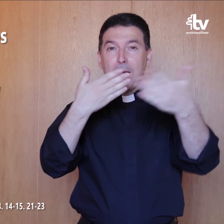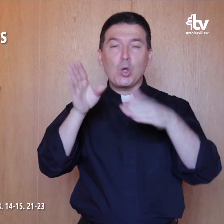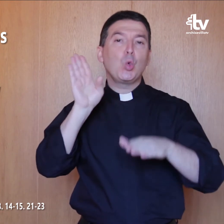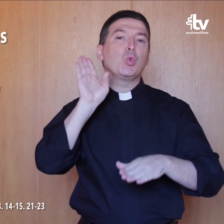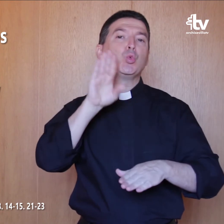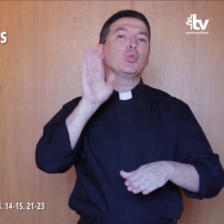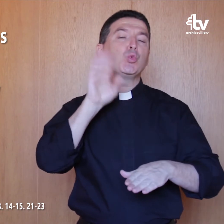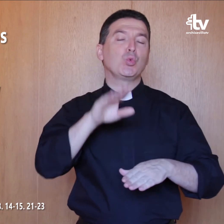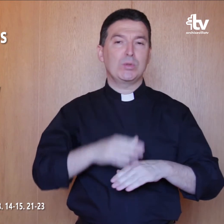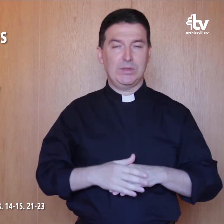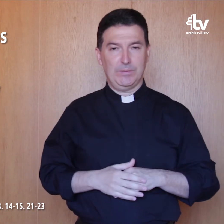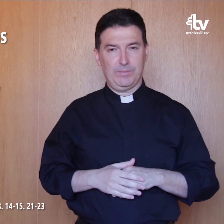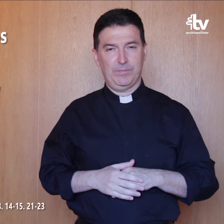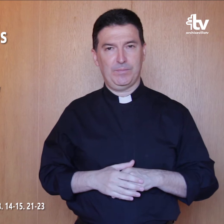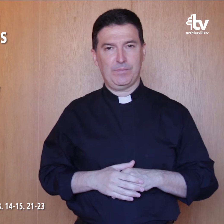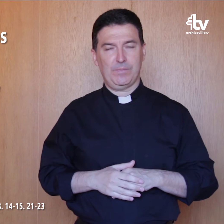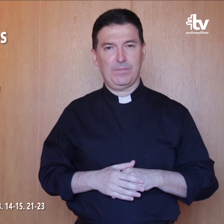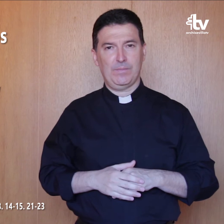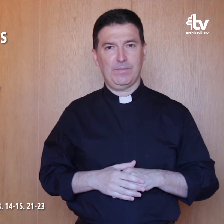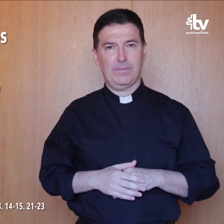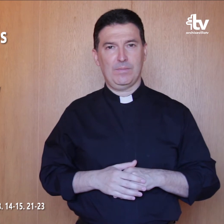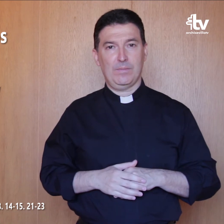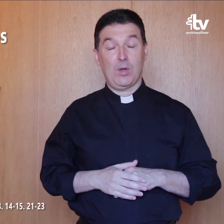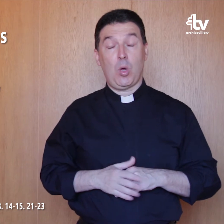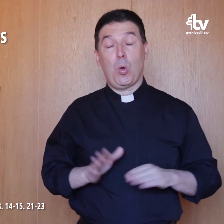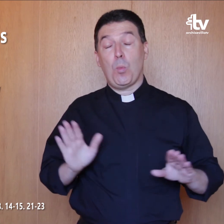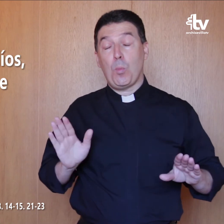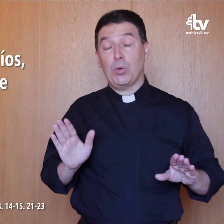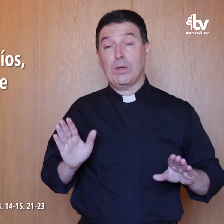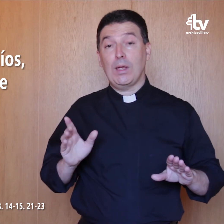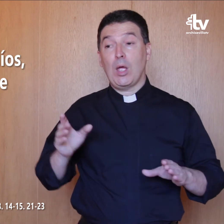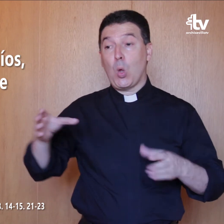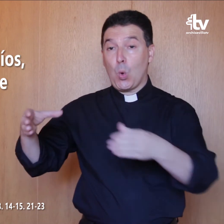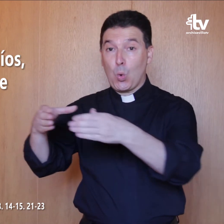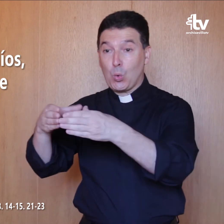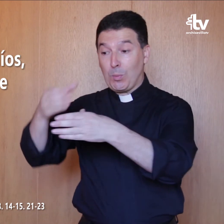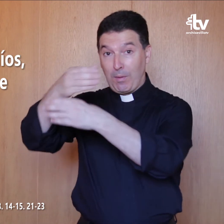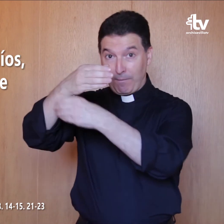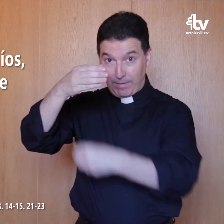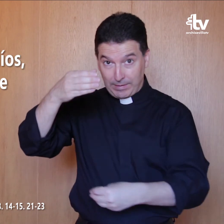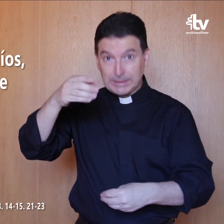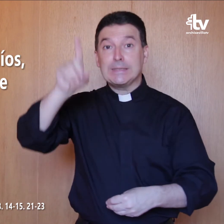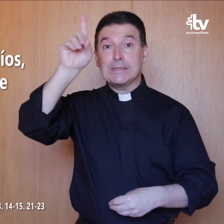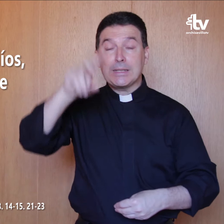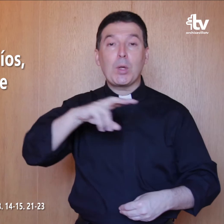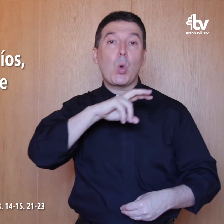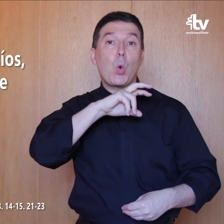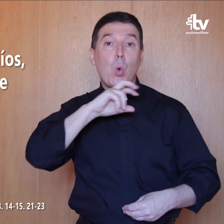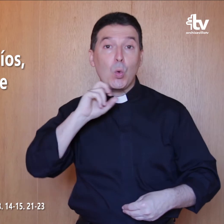impuras, es decir, sin lavarse las manos. Pues los fariseos, como los demás judíos,